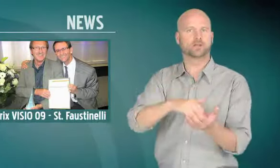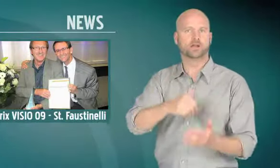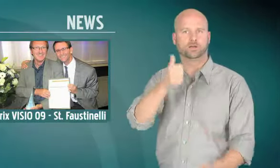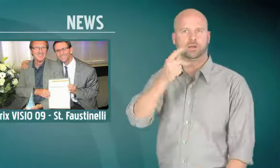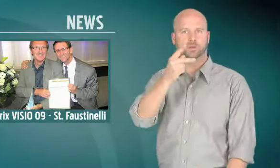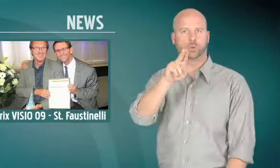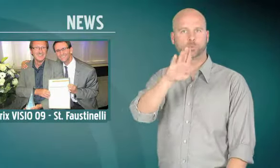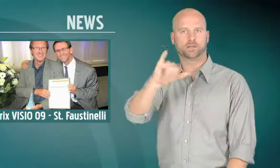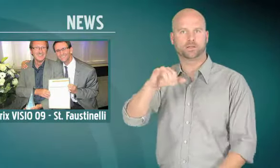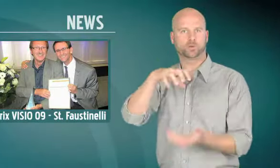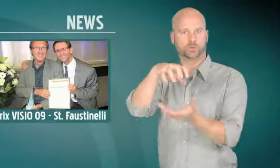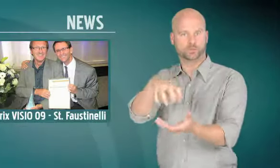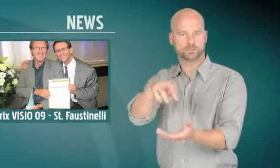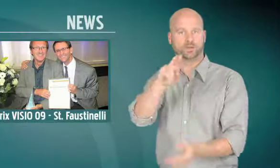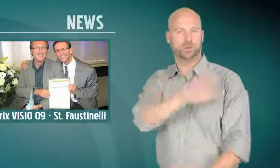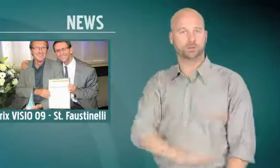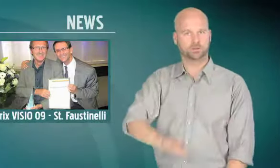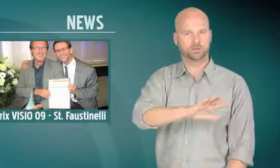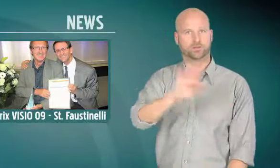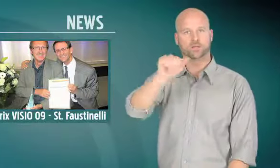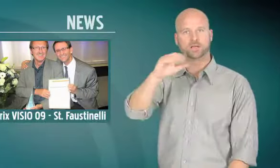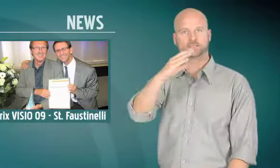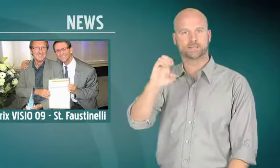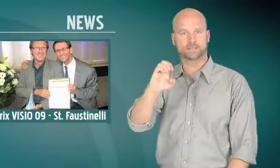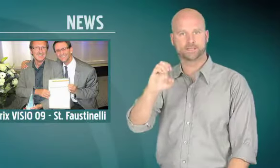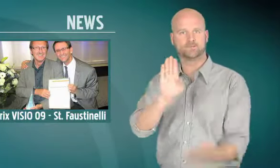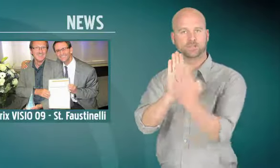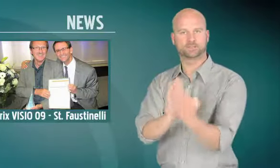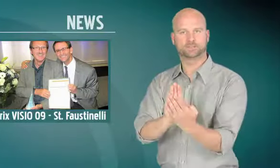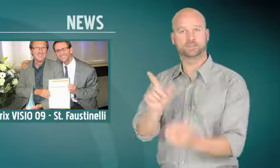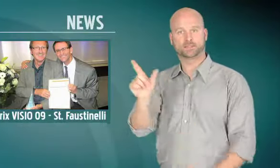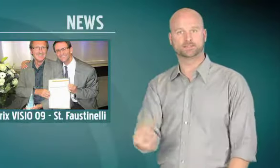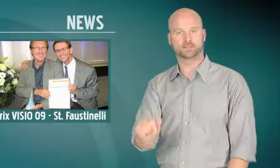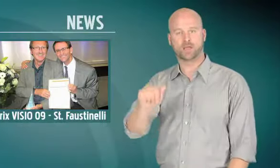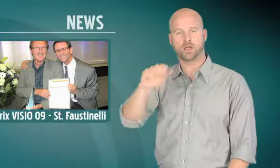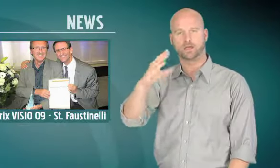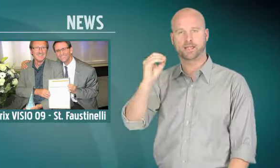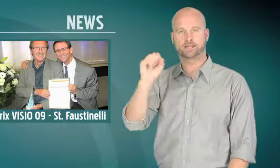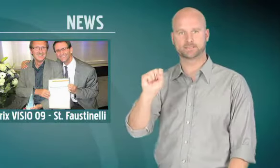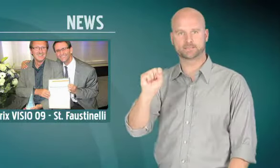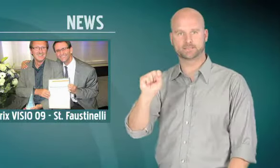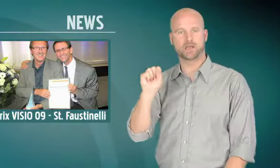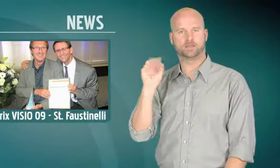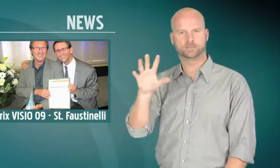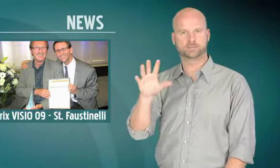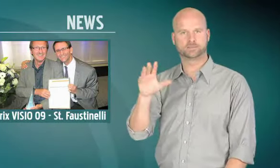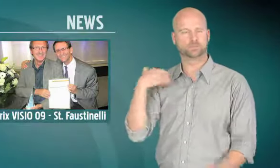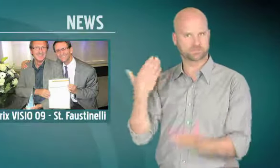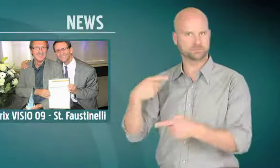Kubi-Preis, für die Romandie gab es den Preis FACE und fürs Tessin den Preis ACES. Dieses Jahr gibt es nun erstmals